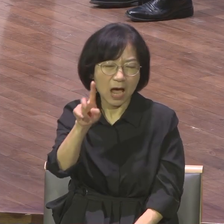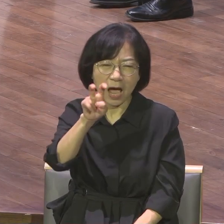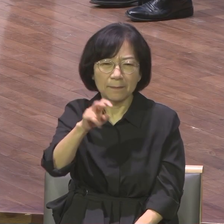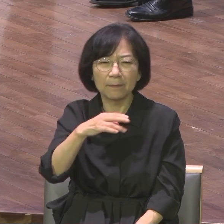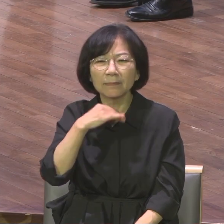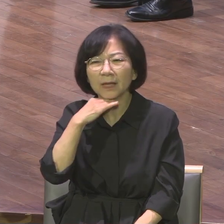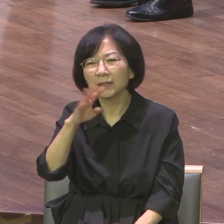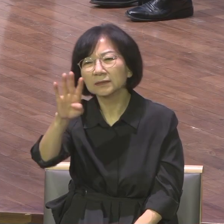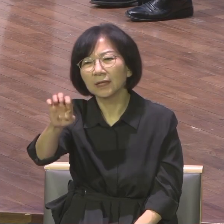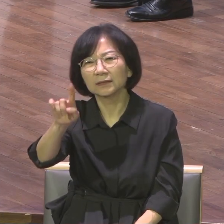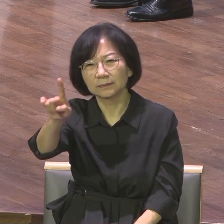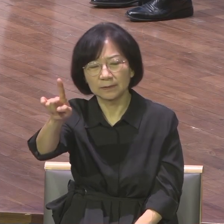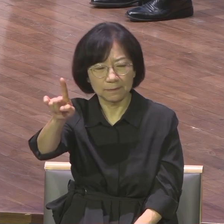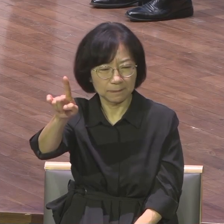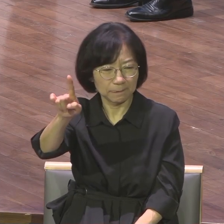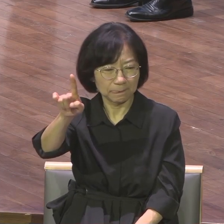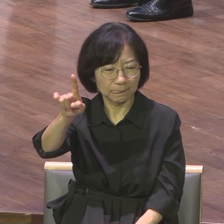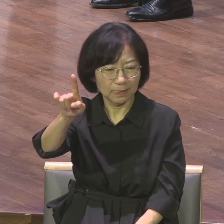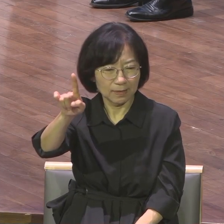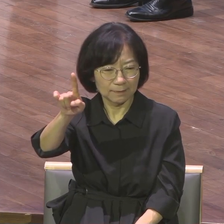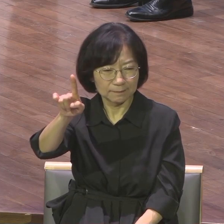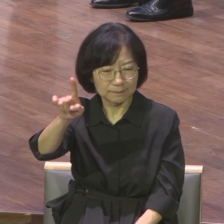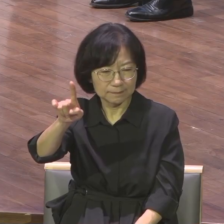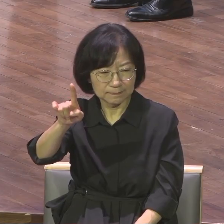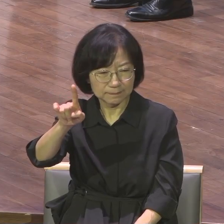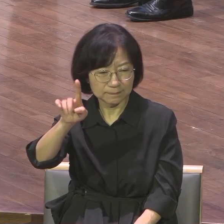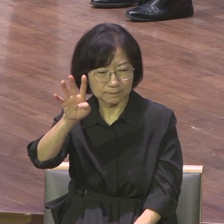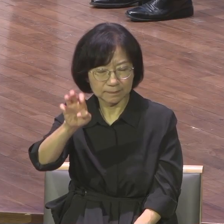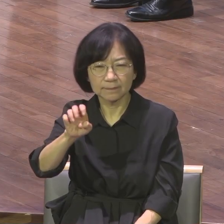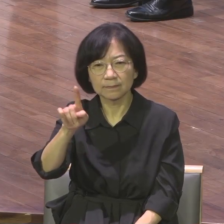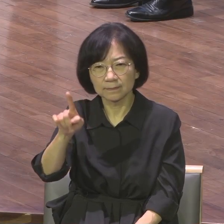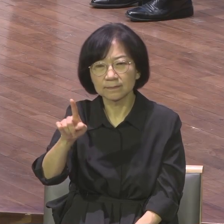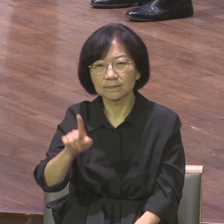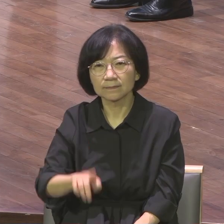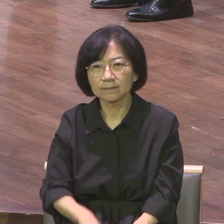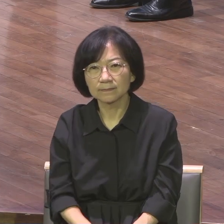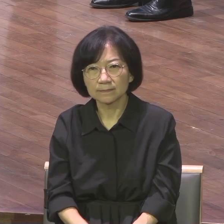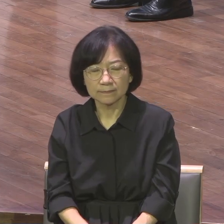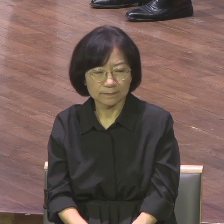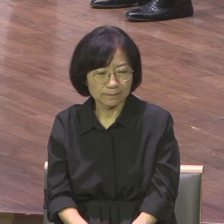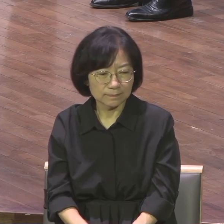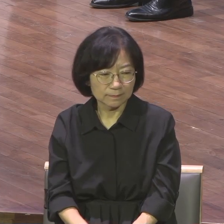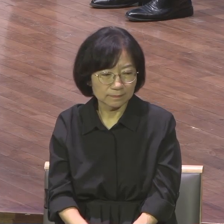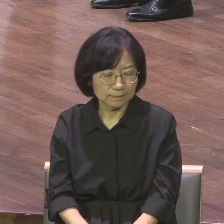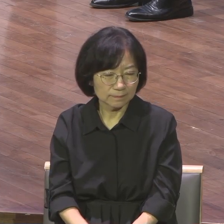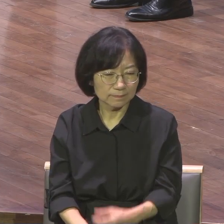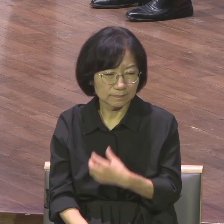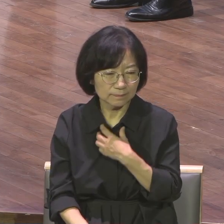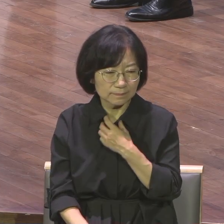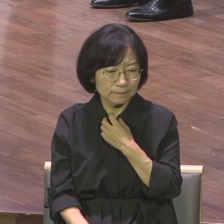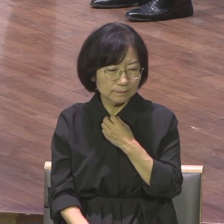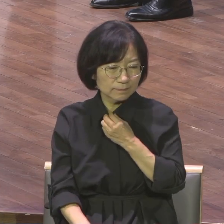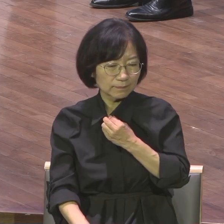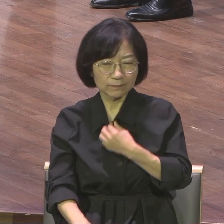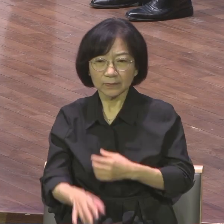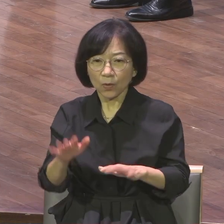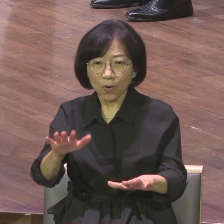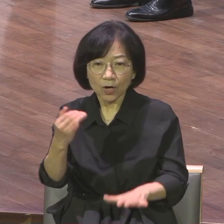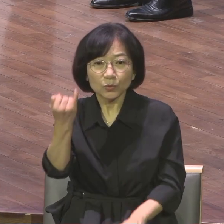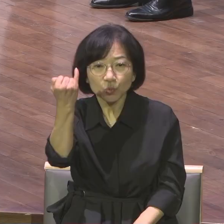41세잖아. 41세 신종 치료 방법으로 치료가 실패했는데 암세포가 퍼져 있습니다. 이번에